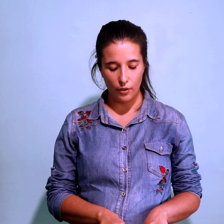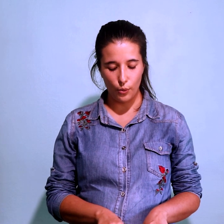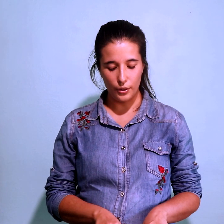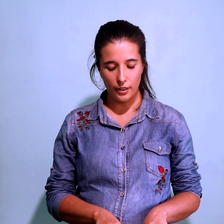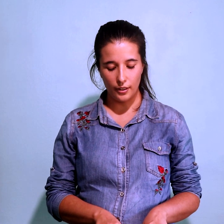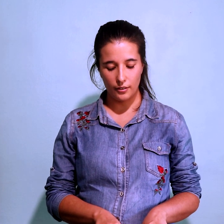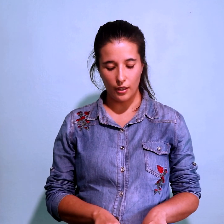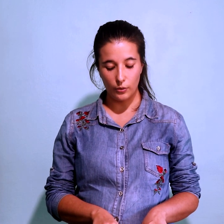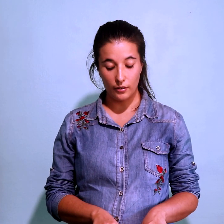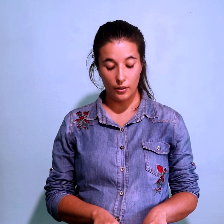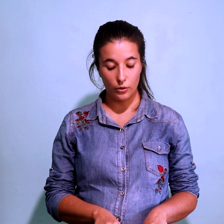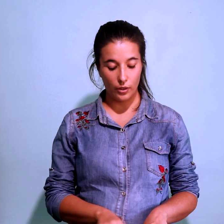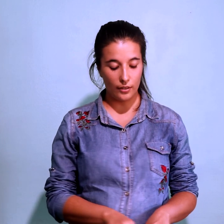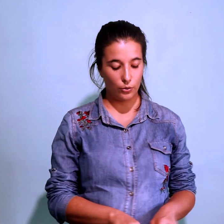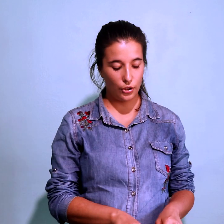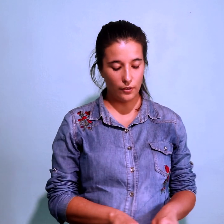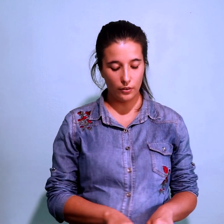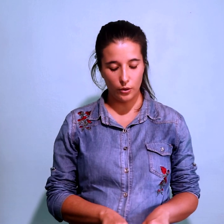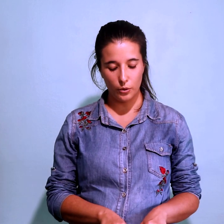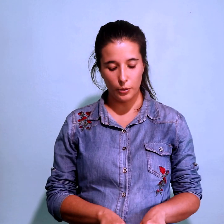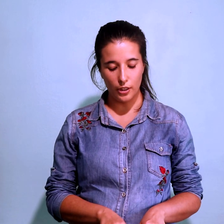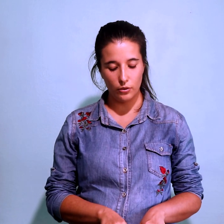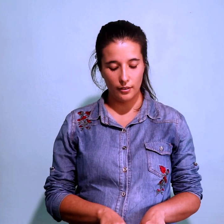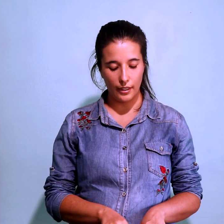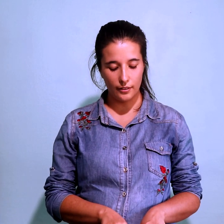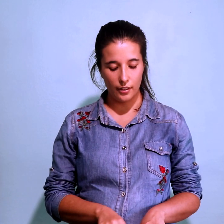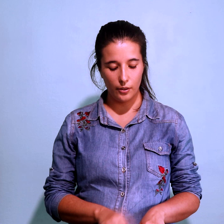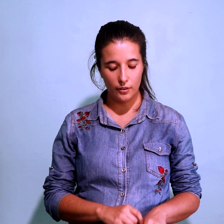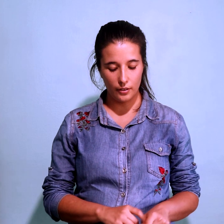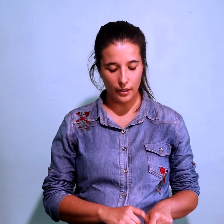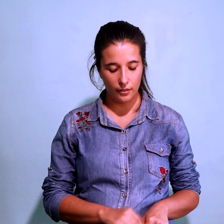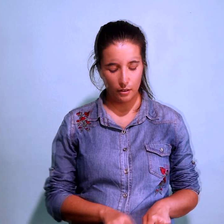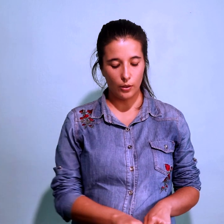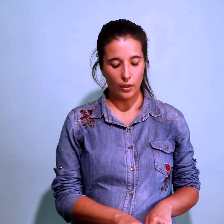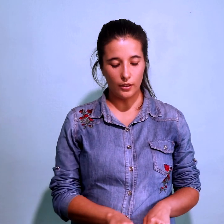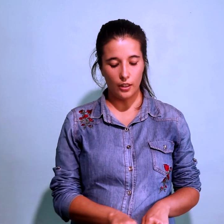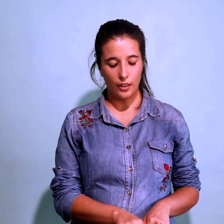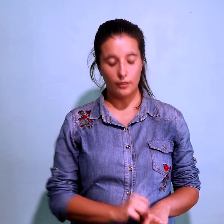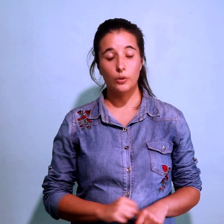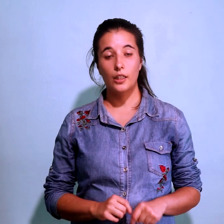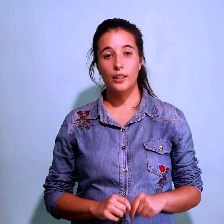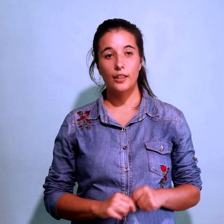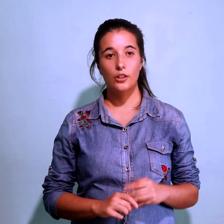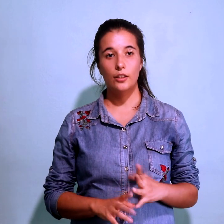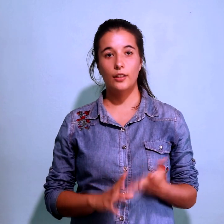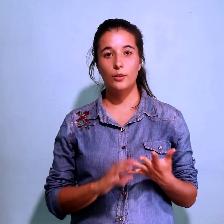ou item lexical nas línguas orais auditivas são denominados sinais na língua de sinais. Então ela tem essa modalidade e tem os